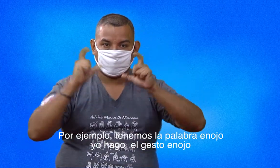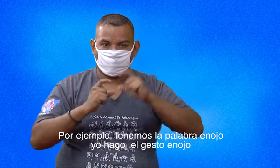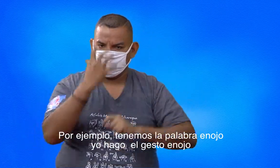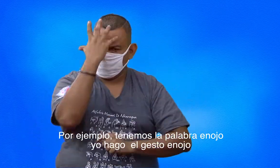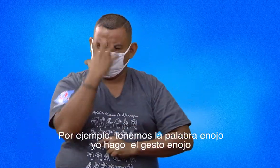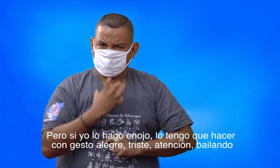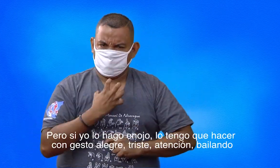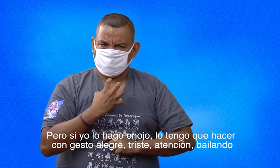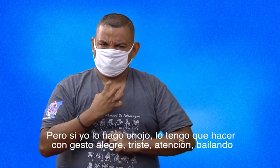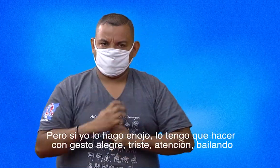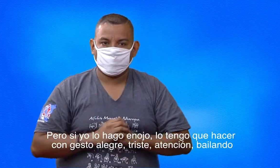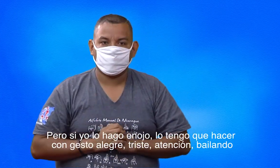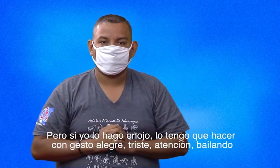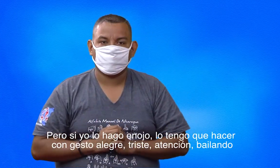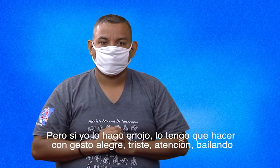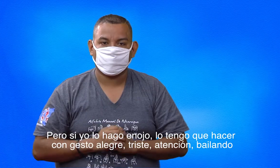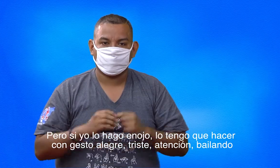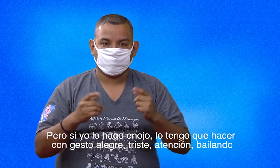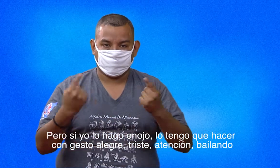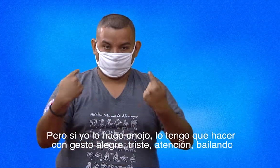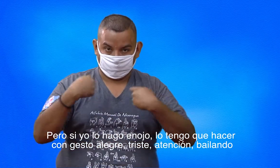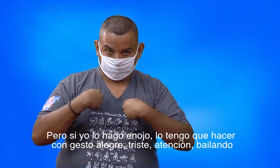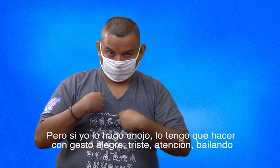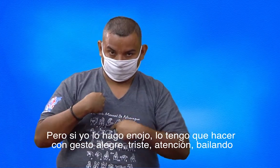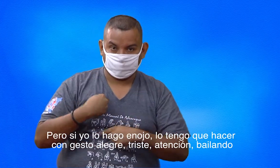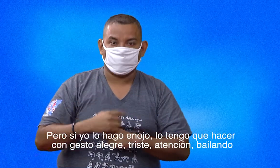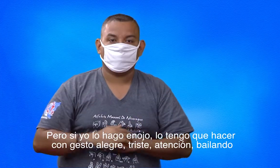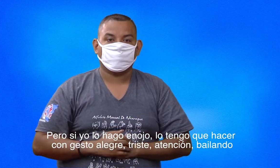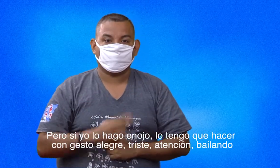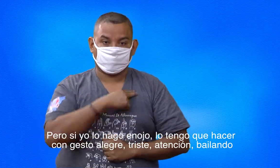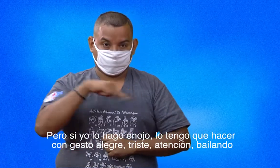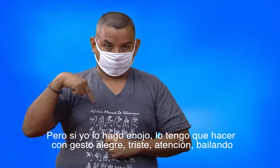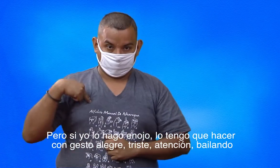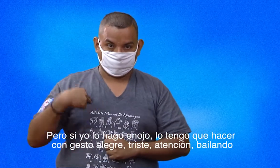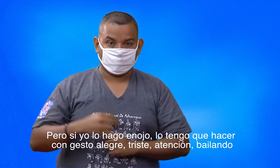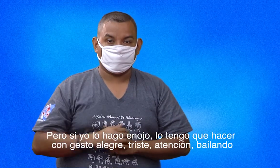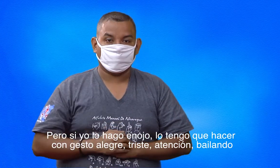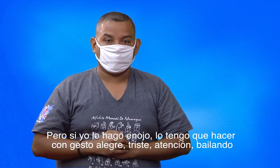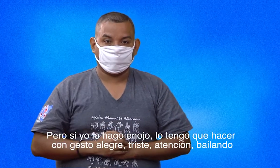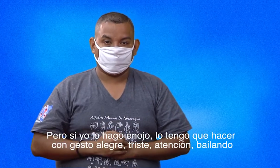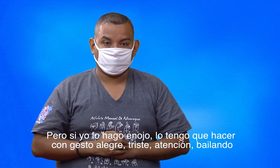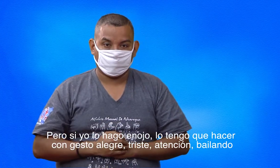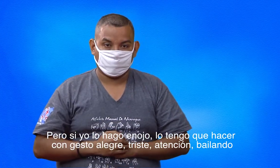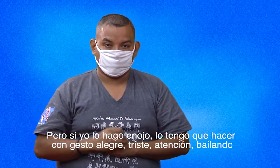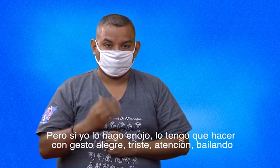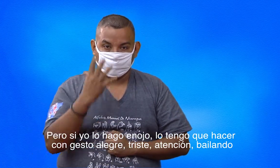enojo, pero si yo lo hago enojo,